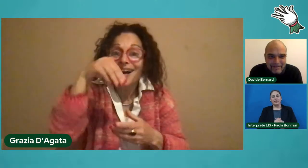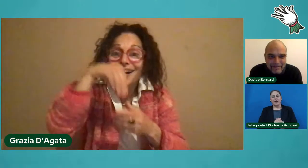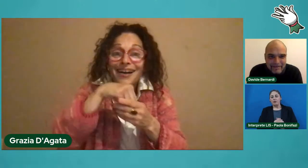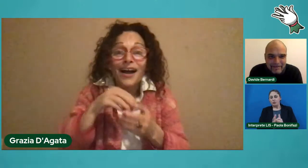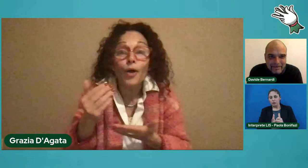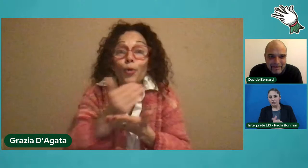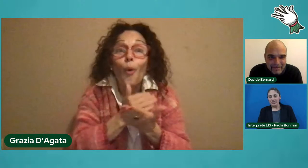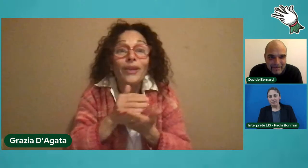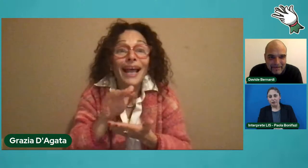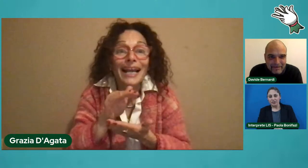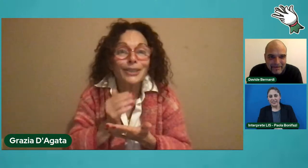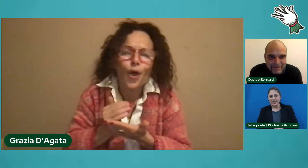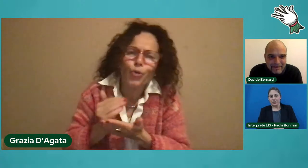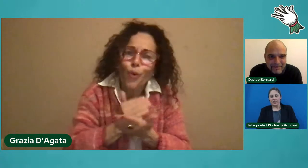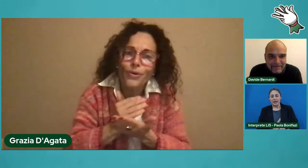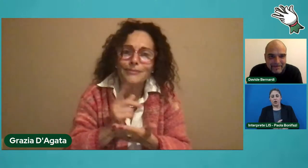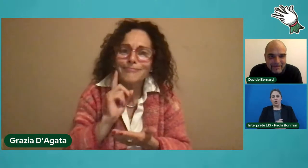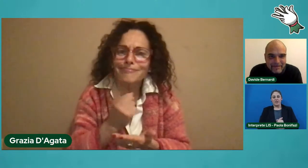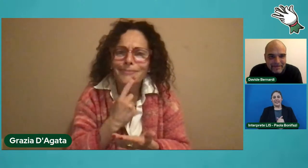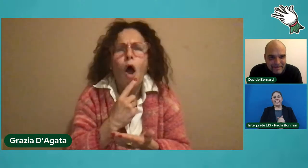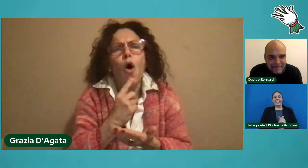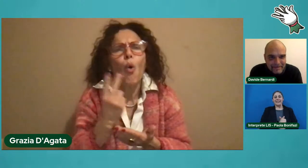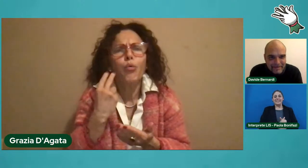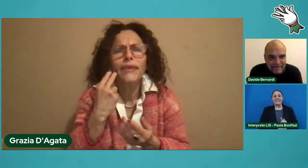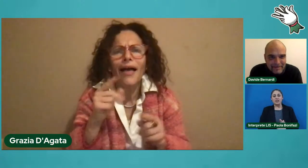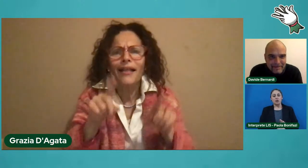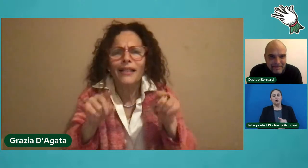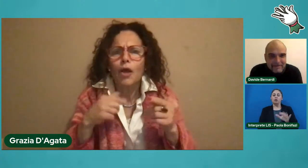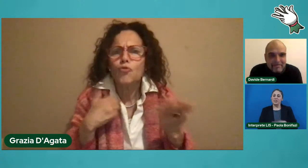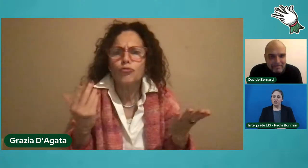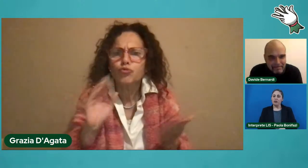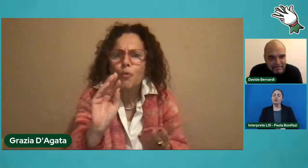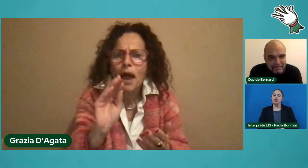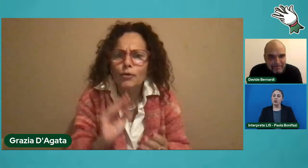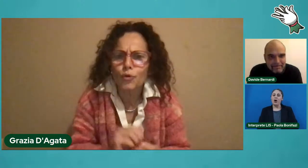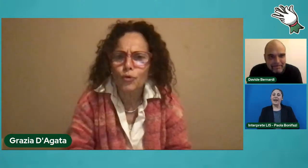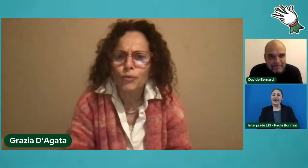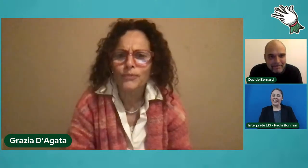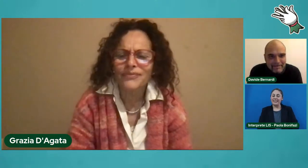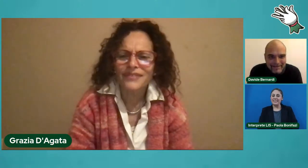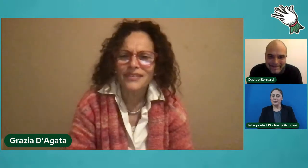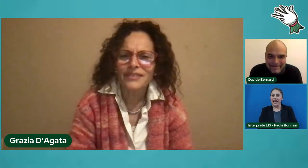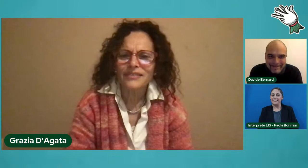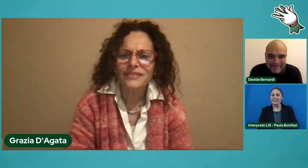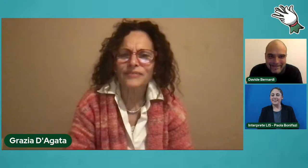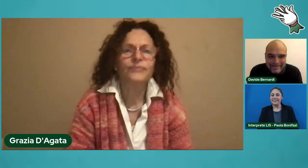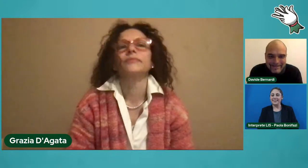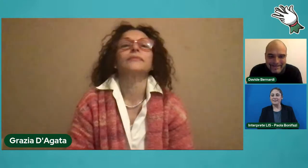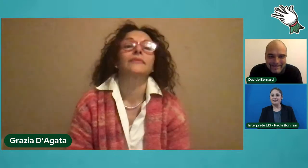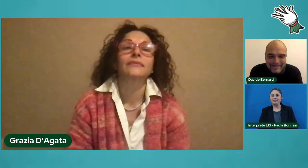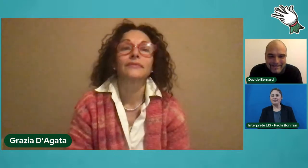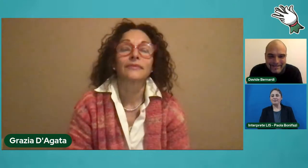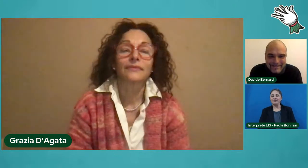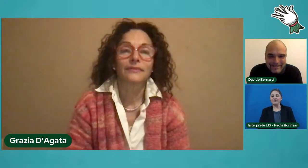A questo punto sì, voglio chiederti qualcosa. I ragazzi sono tutti sordi o ci sono anche ragazzi udenti?